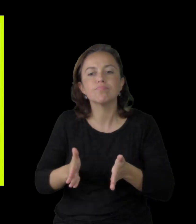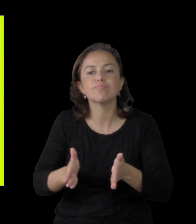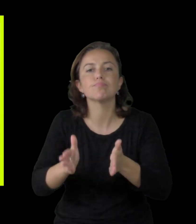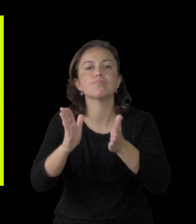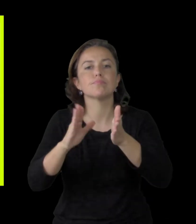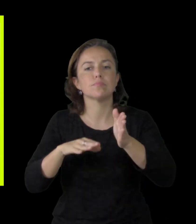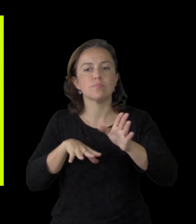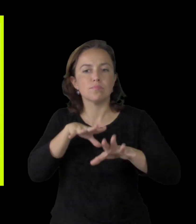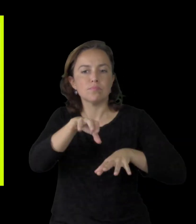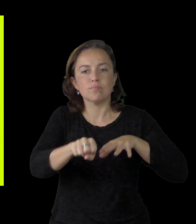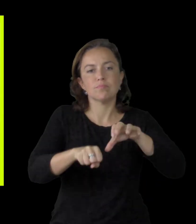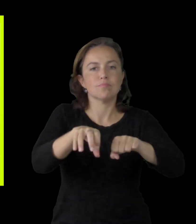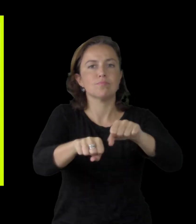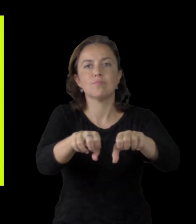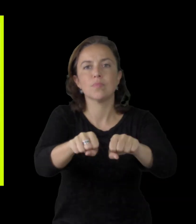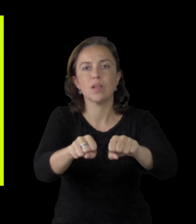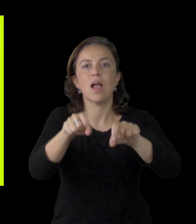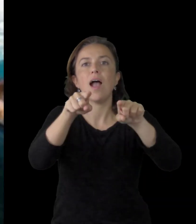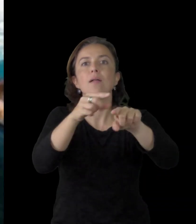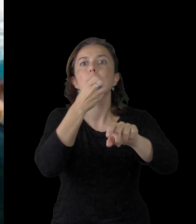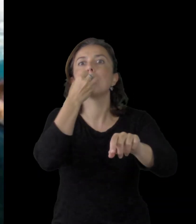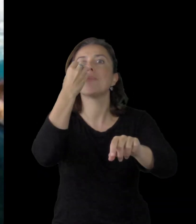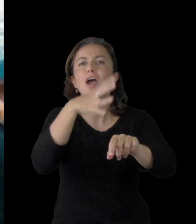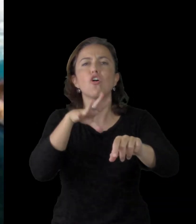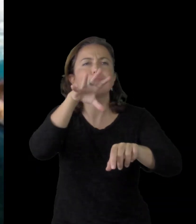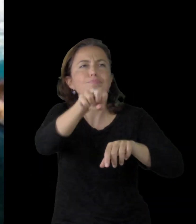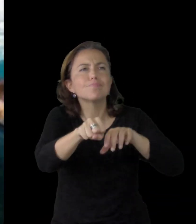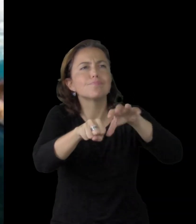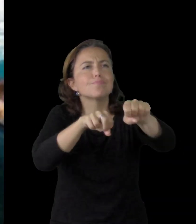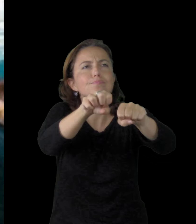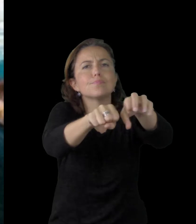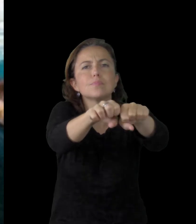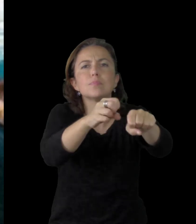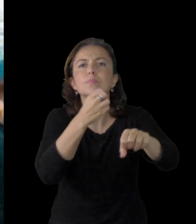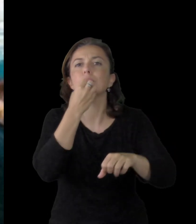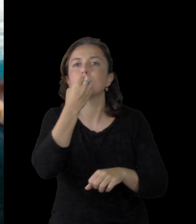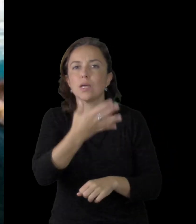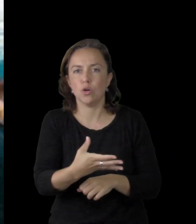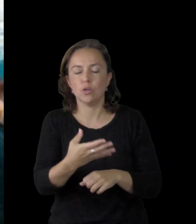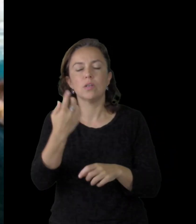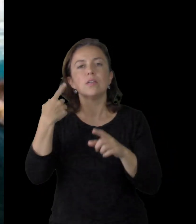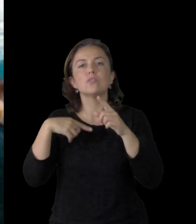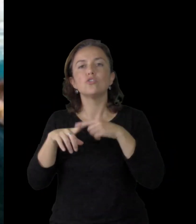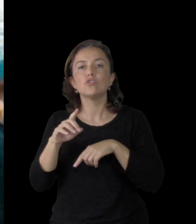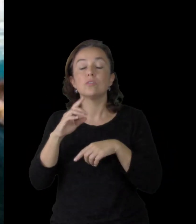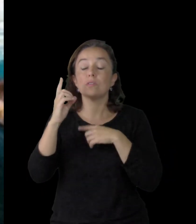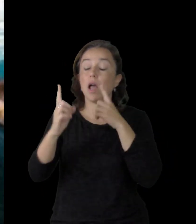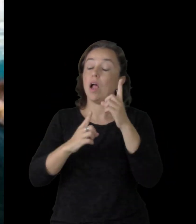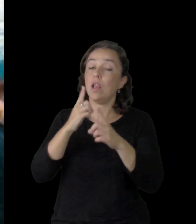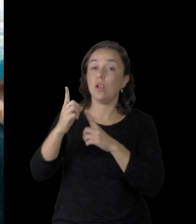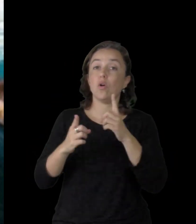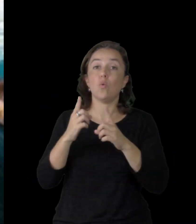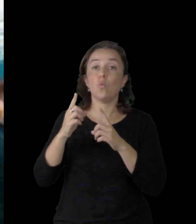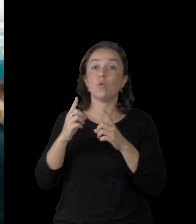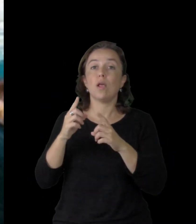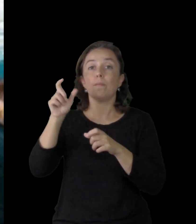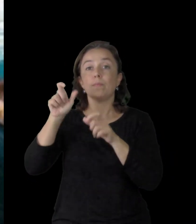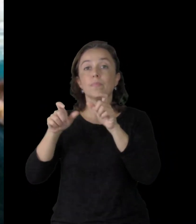donde ahí está lo mejor. Sorprendentemente para algunos, este relato y esta concepción